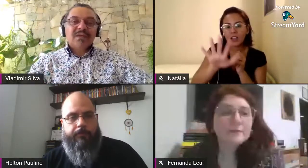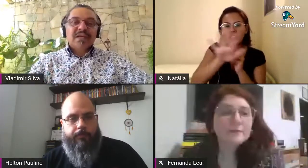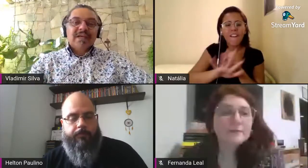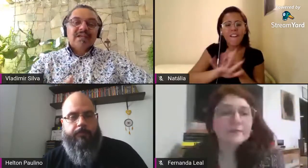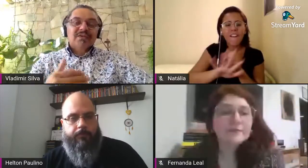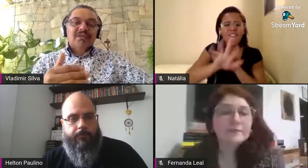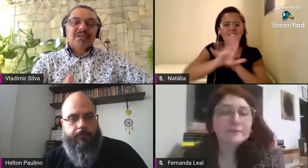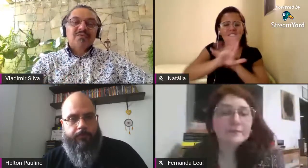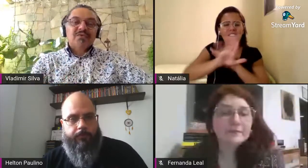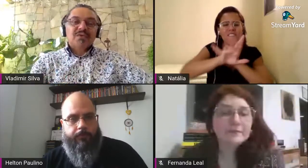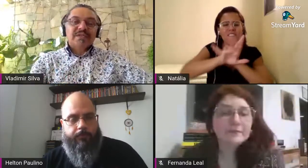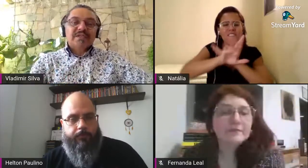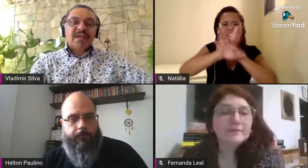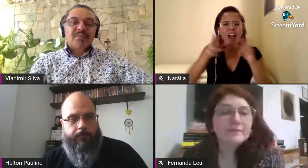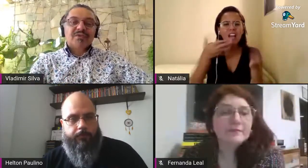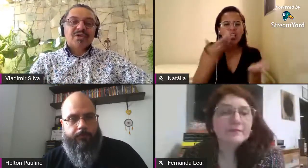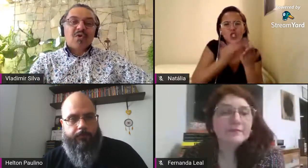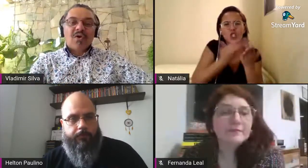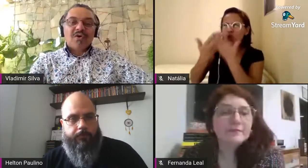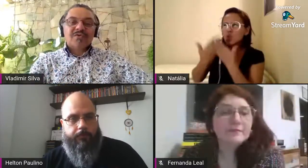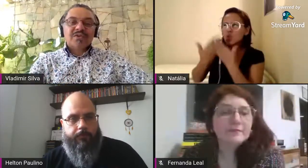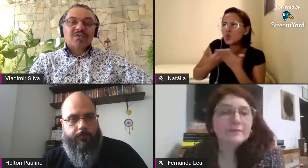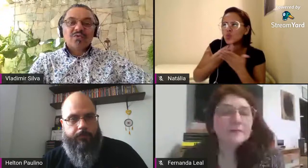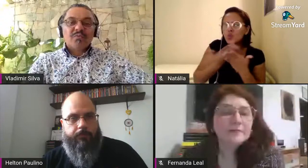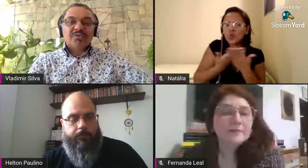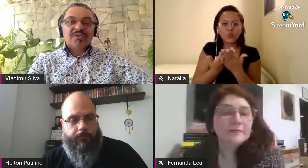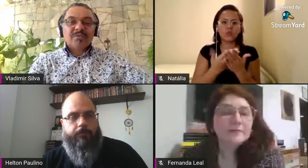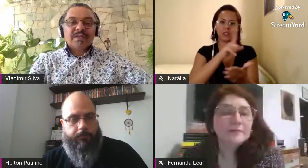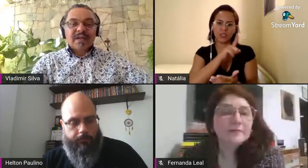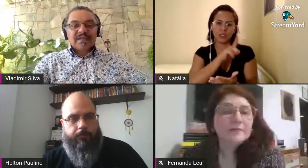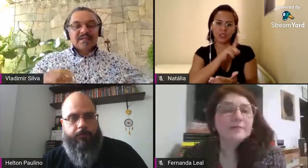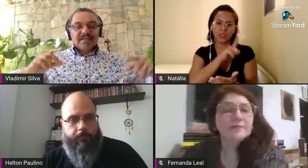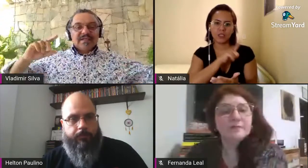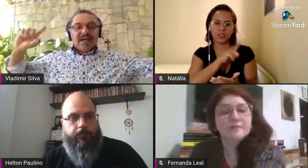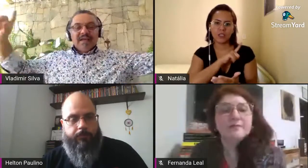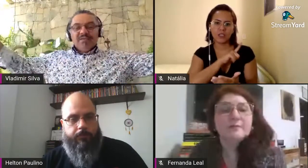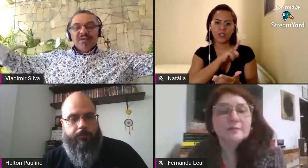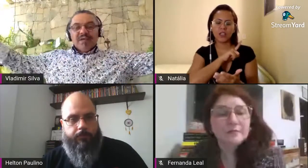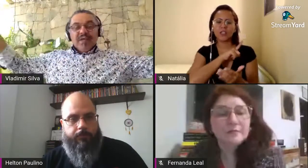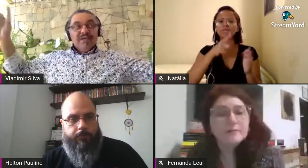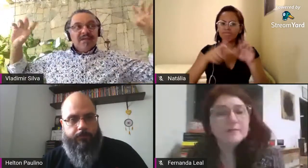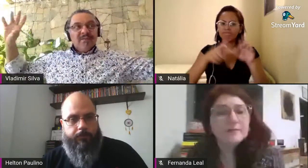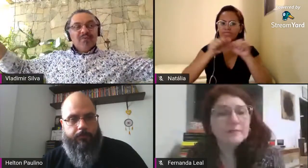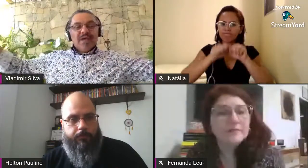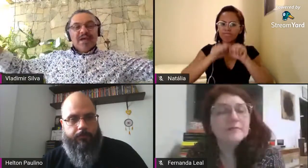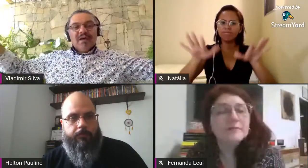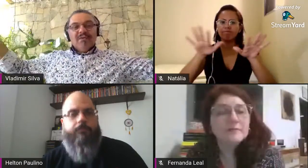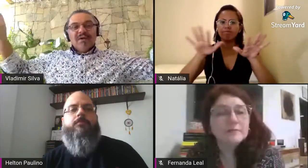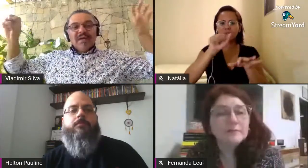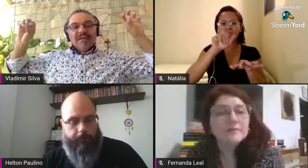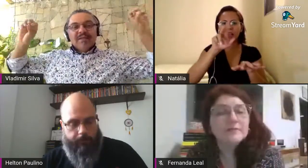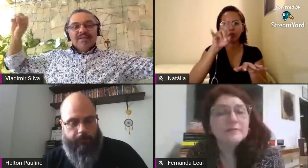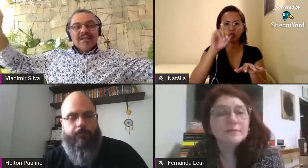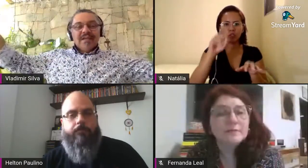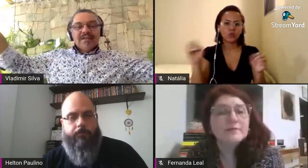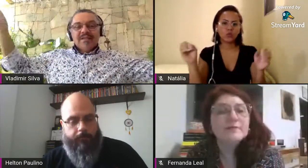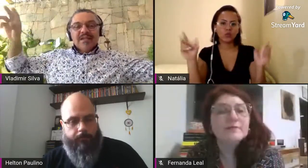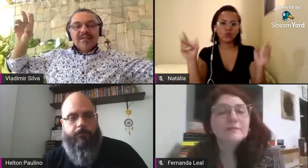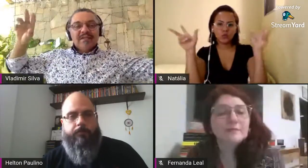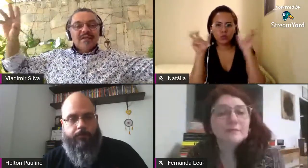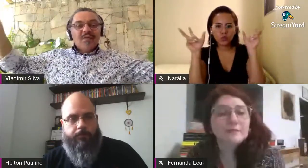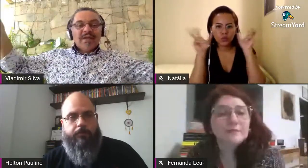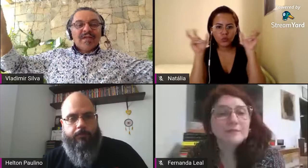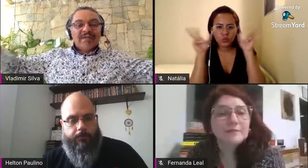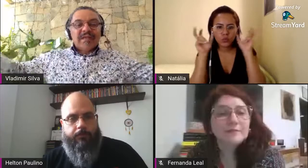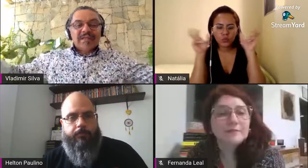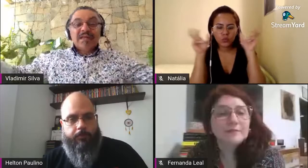reduzir bastante o áudio em transmissão ao vivo, e nós temos hoje exemplos de coros e grupos instrumentais que ensaiam em tempo